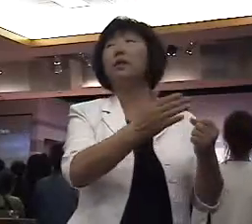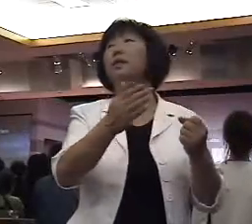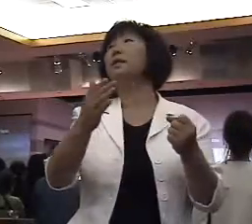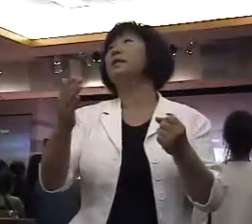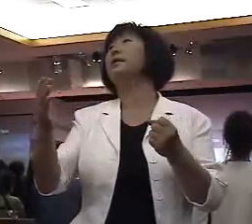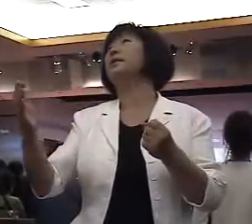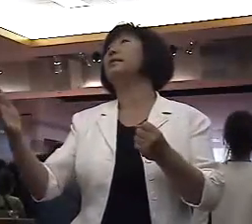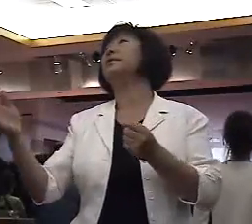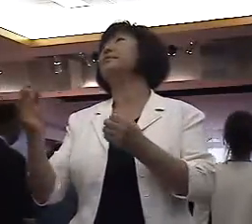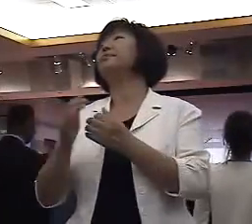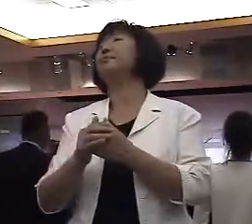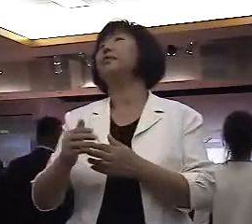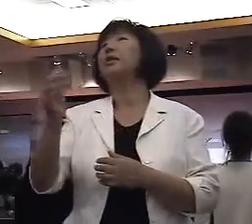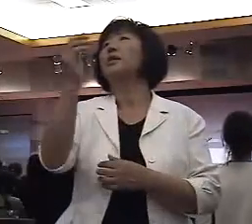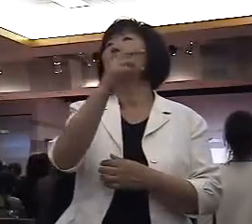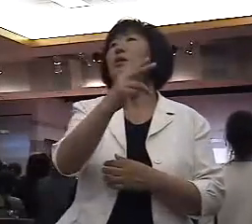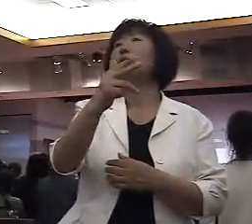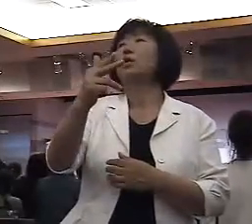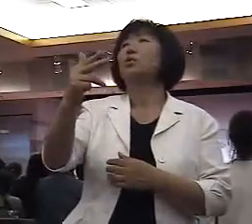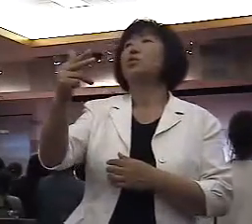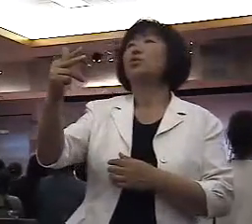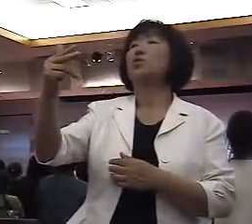백성이오니